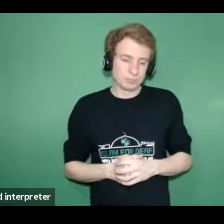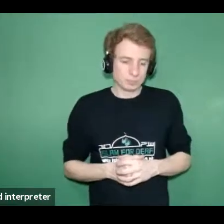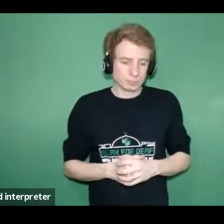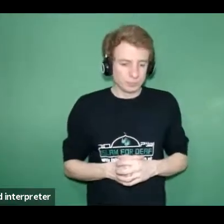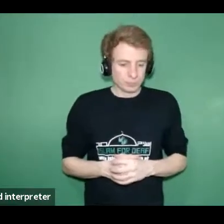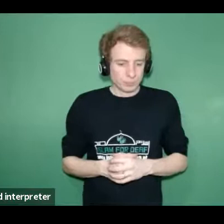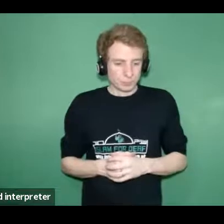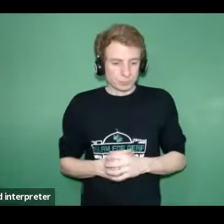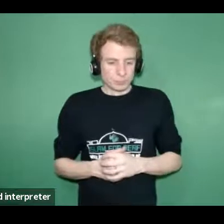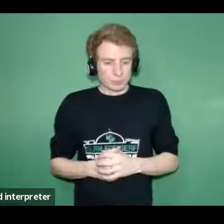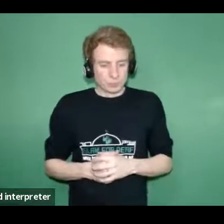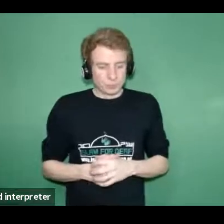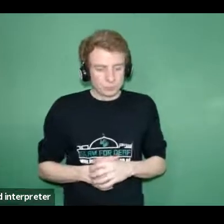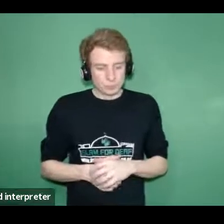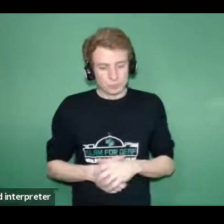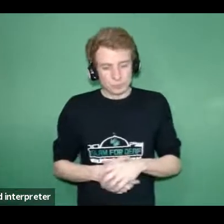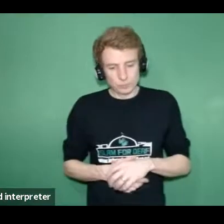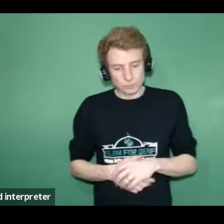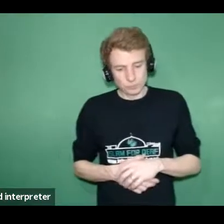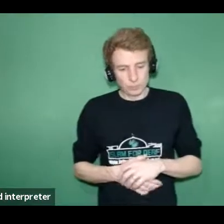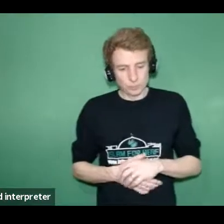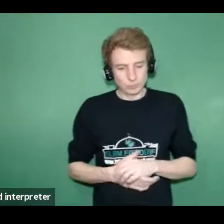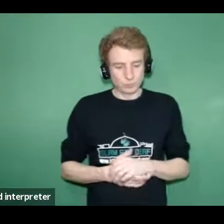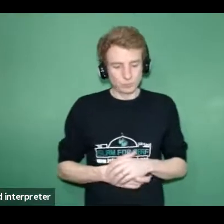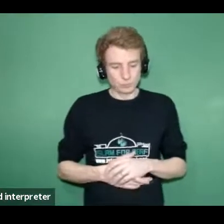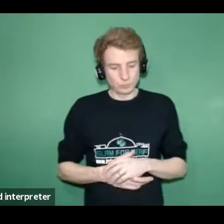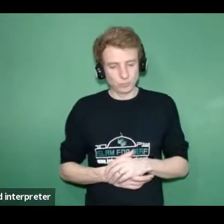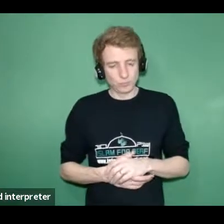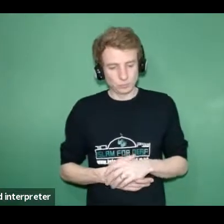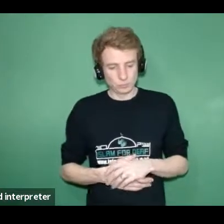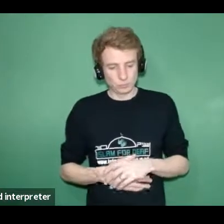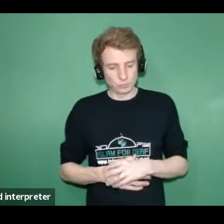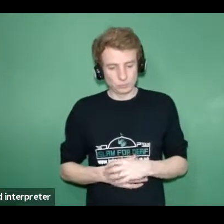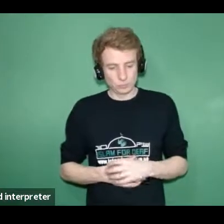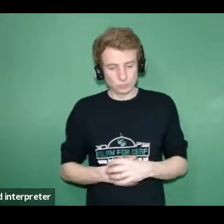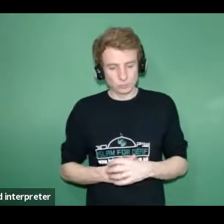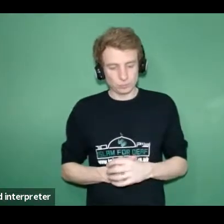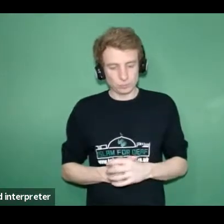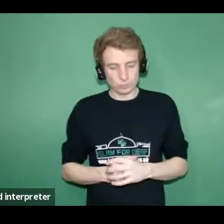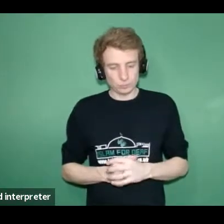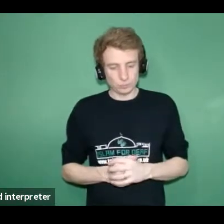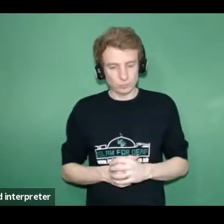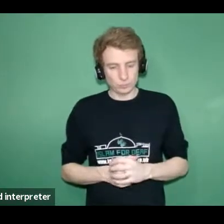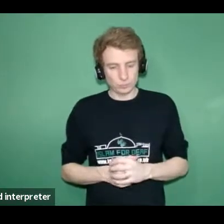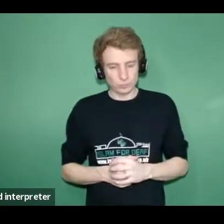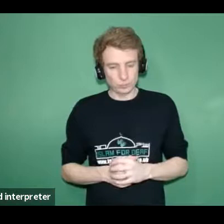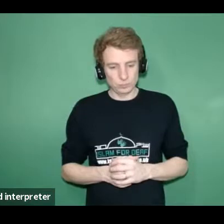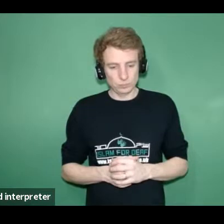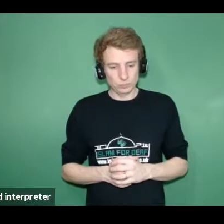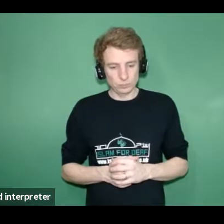فيها لنلهو ونلعب، وإنما خلقنا لنعمل،